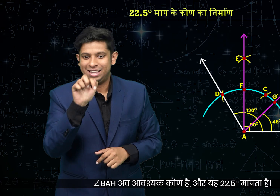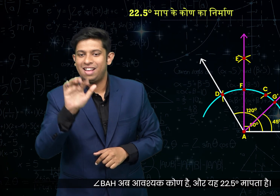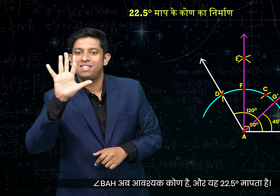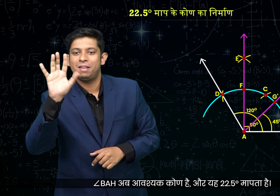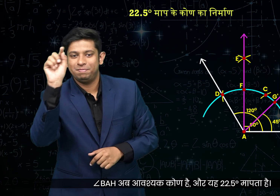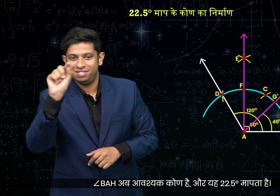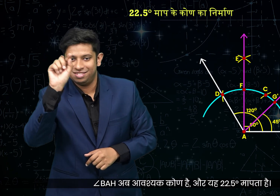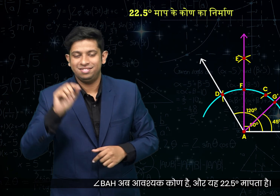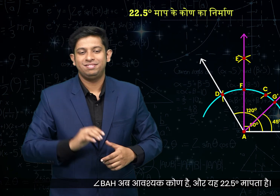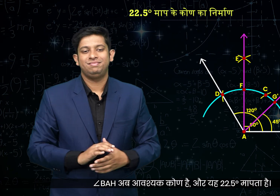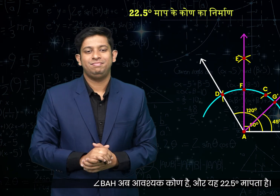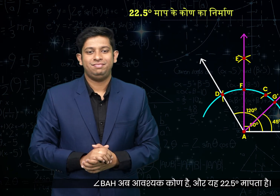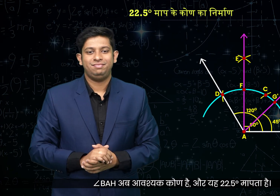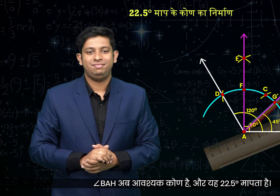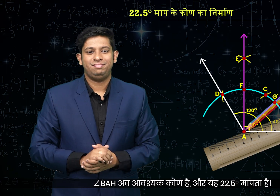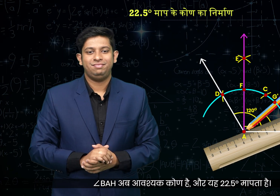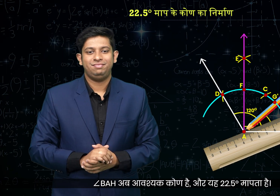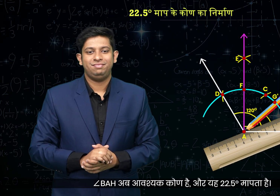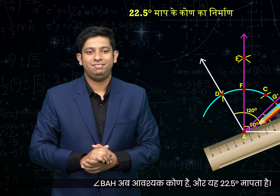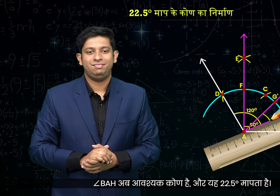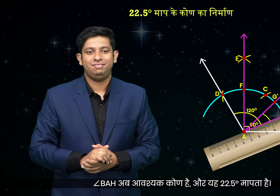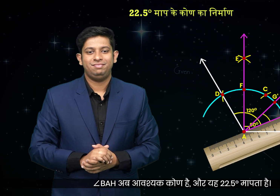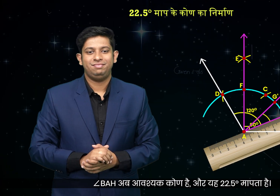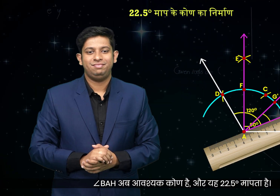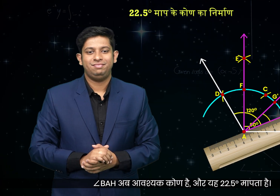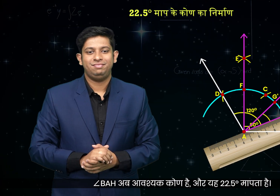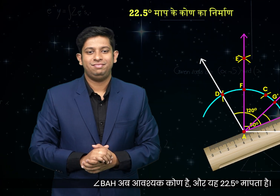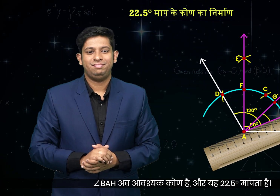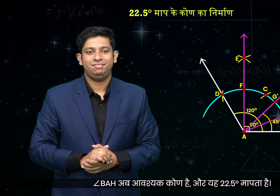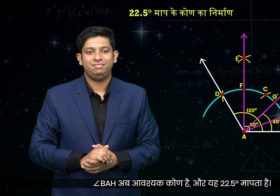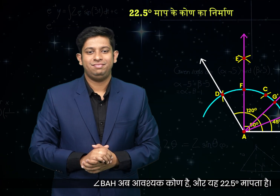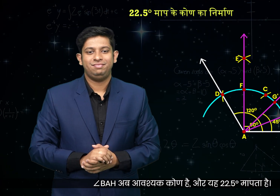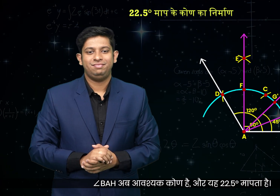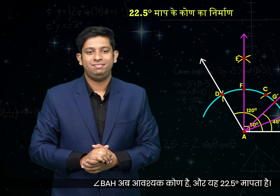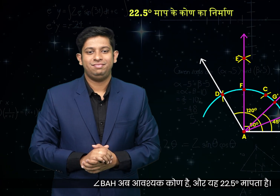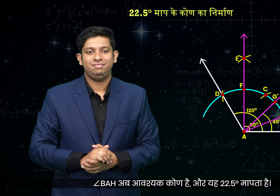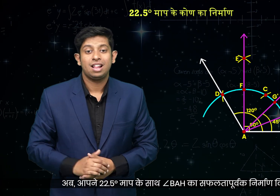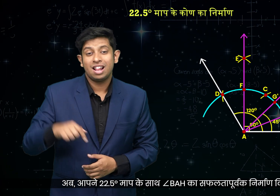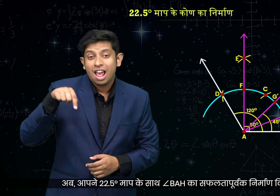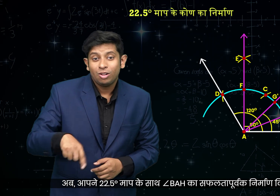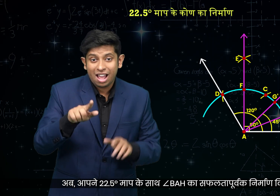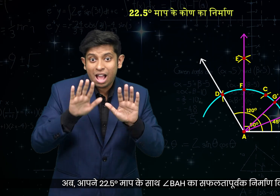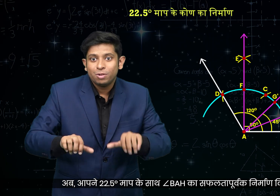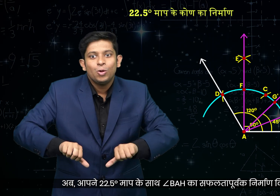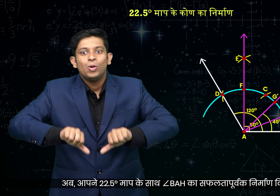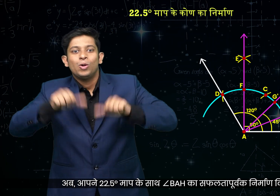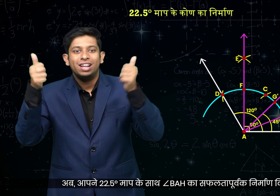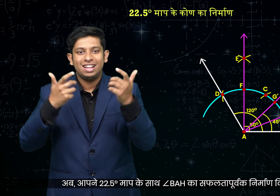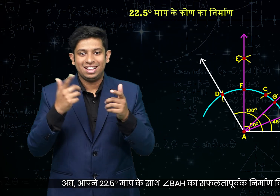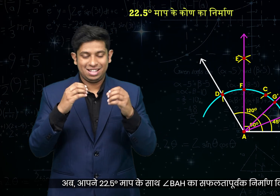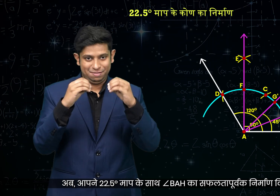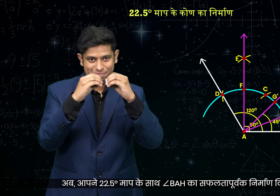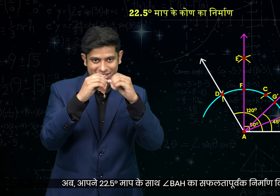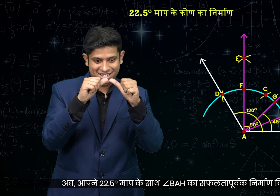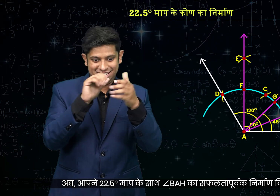यहाँ 22.5 डिग्री मापता है। अब आपने 22.5